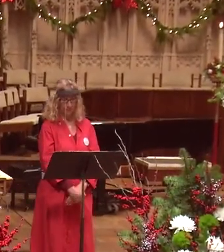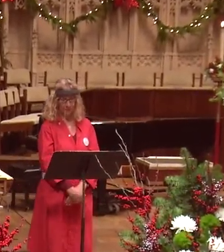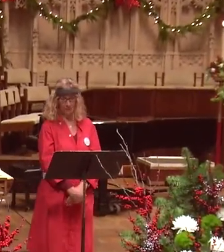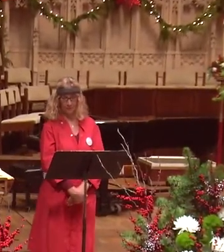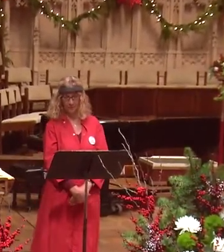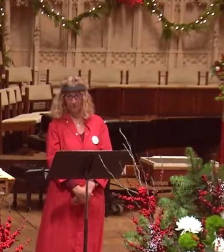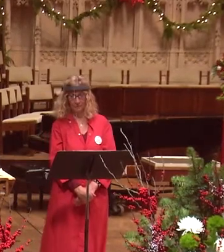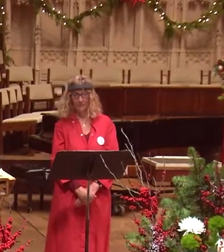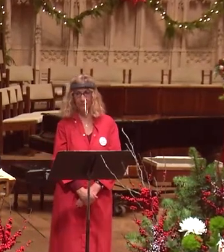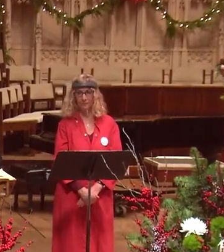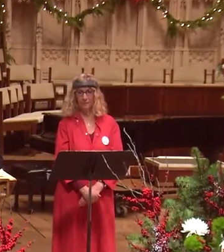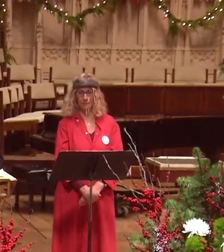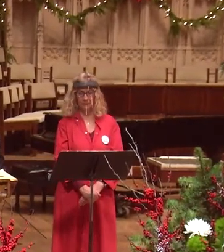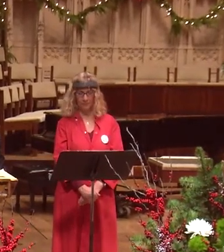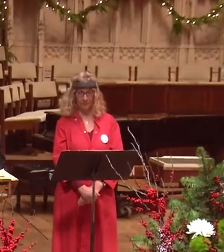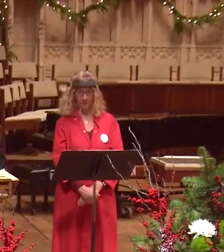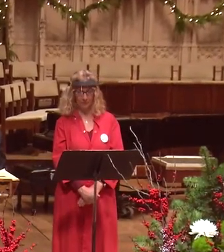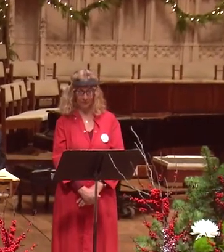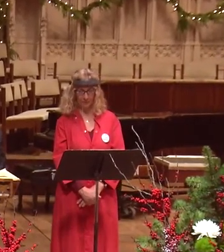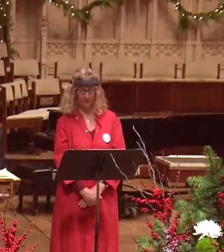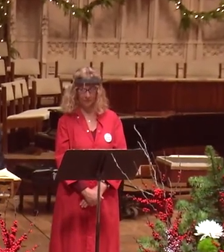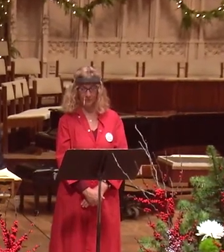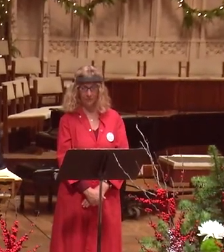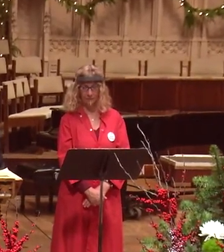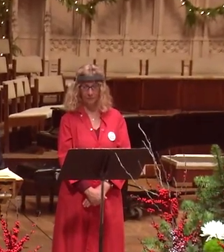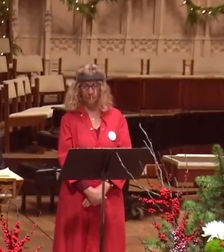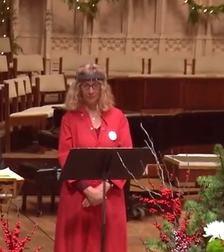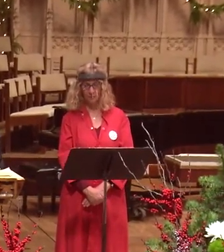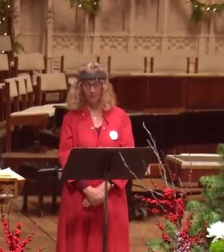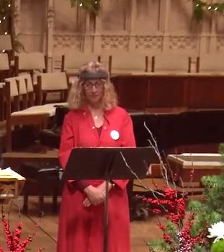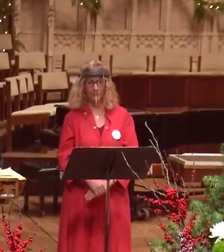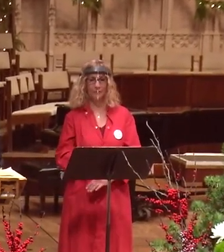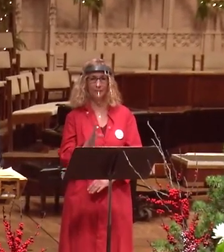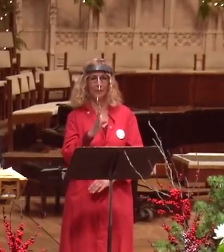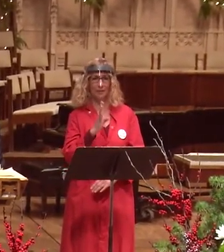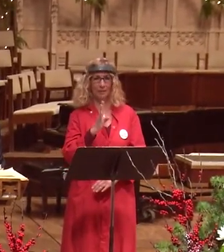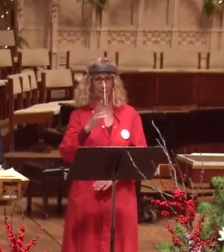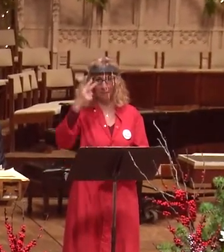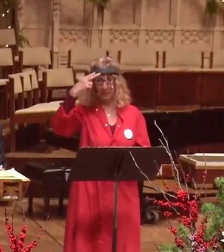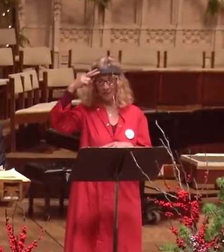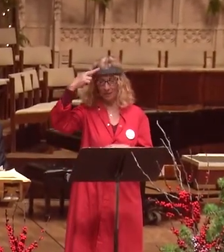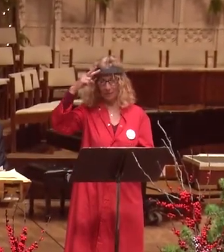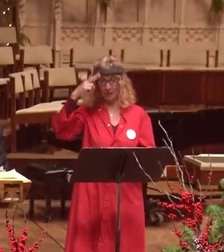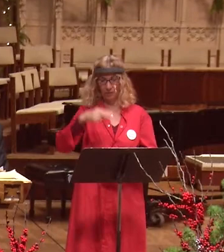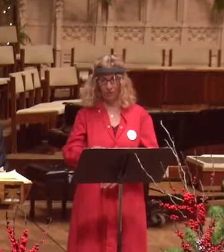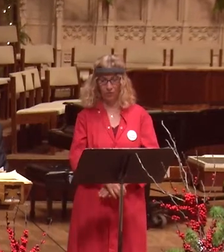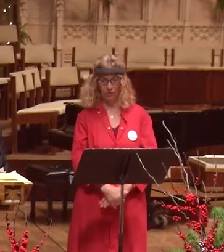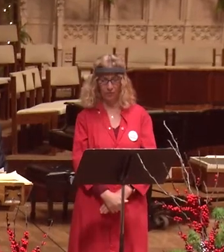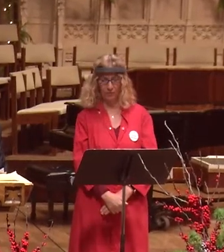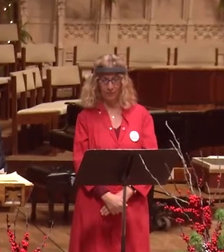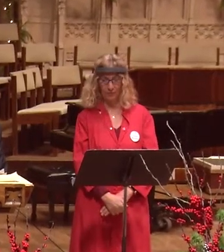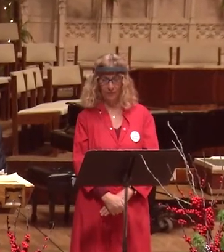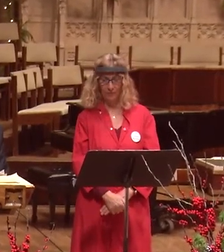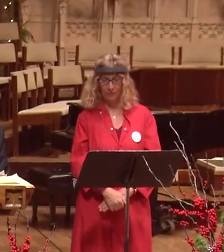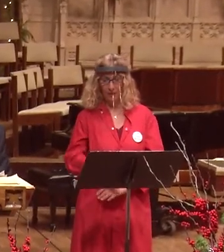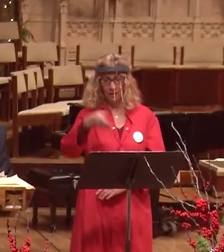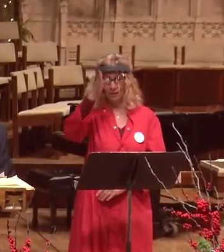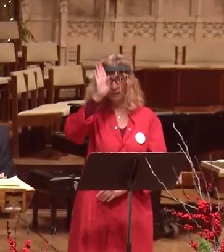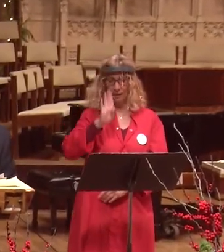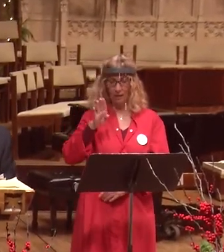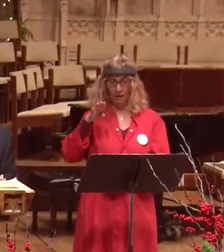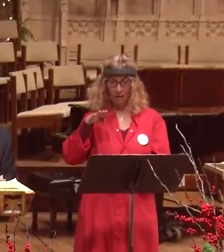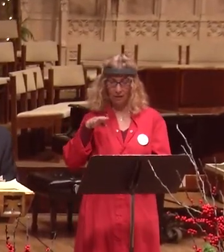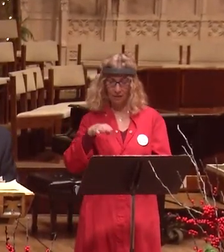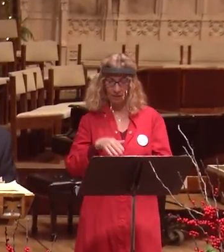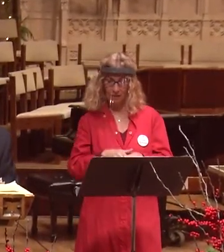Lectura de Isaías. En la aflicción te buscamos, Señor, cuando nos corriges con un